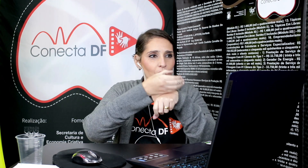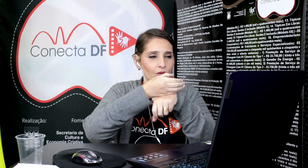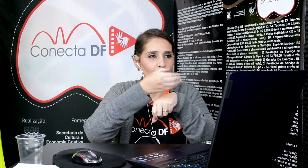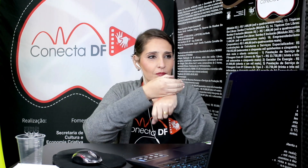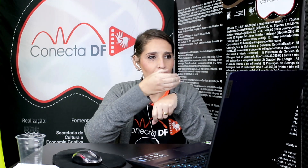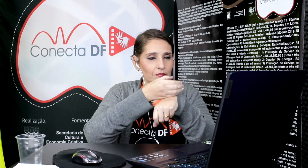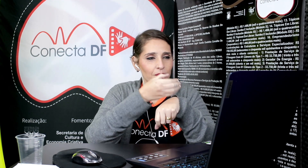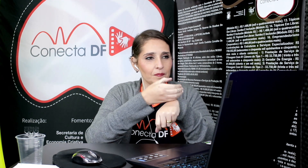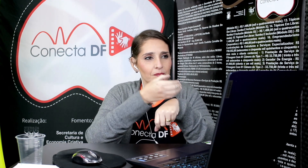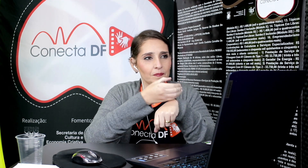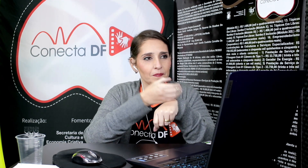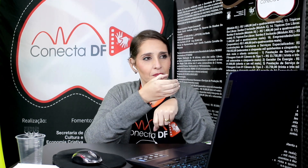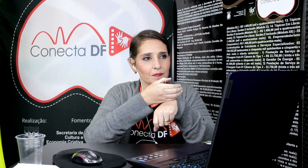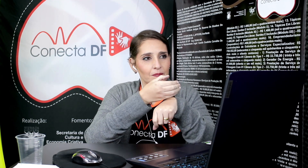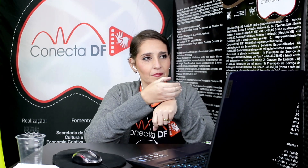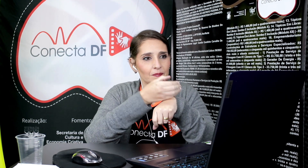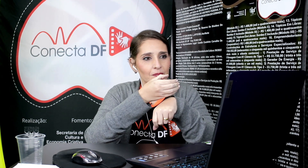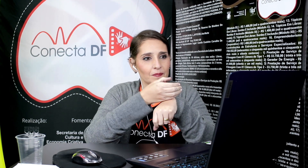Copo.